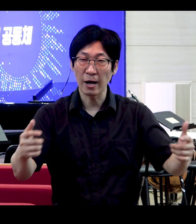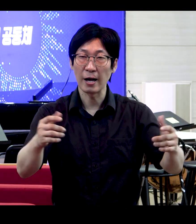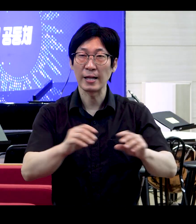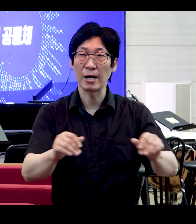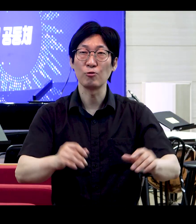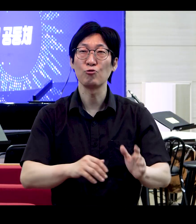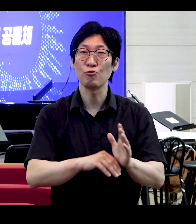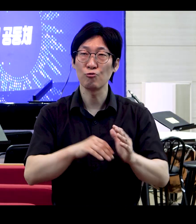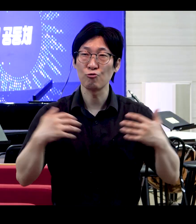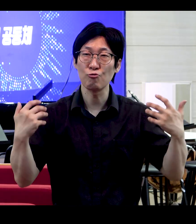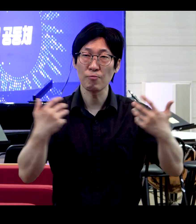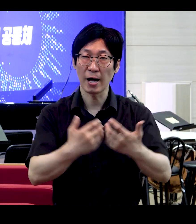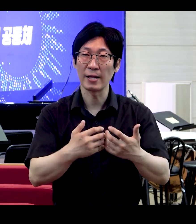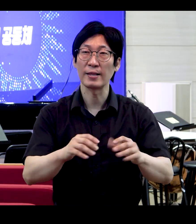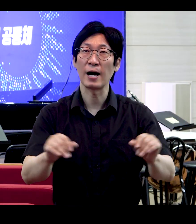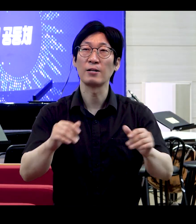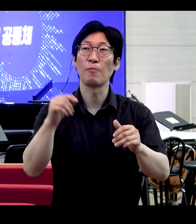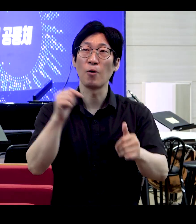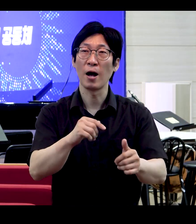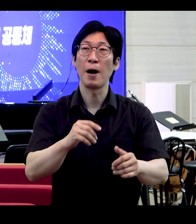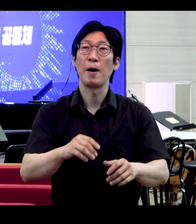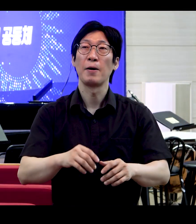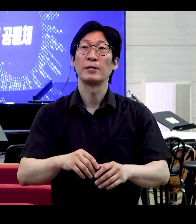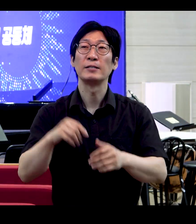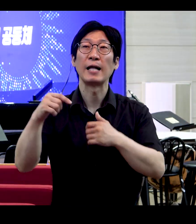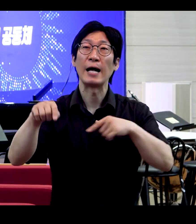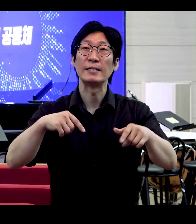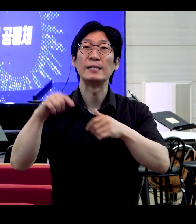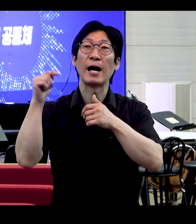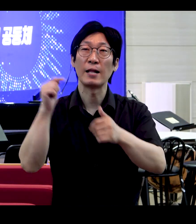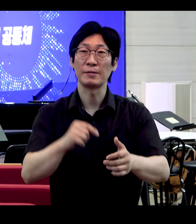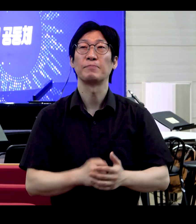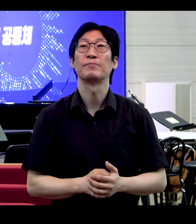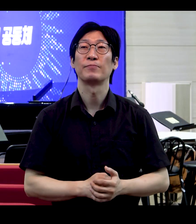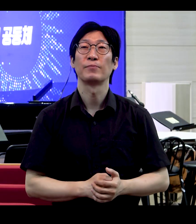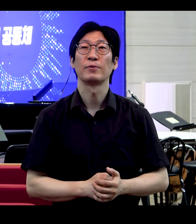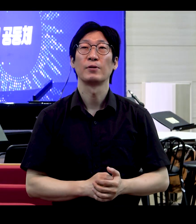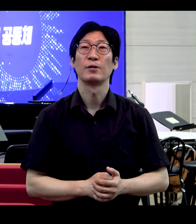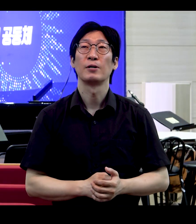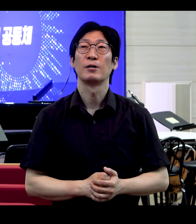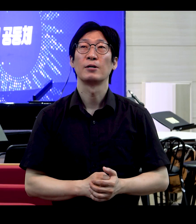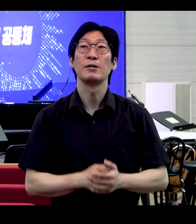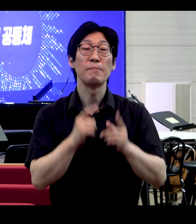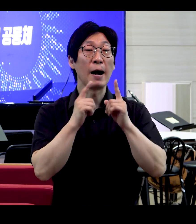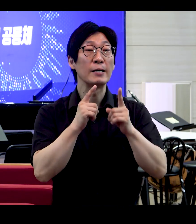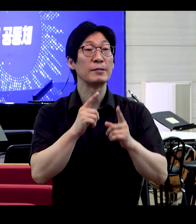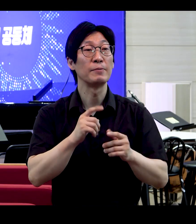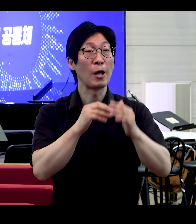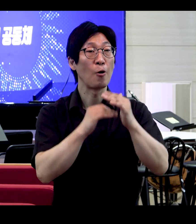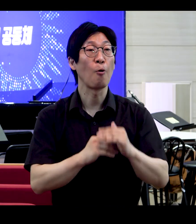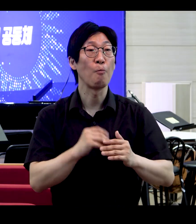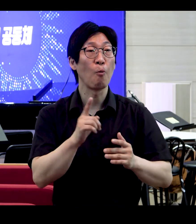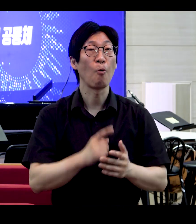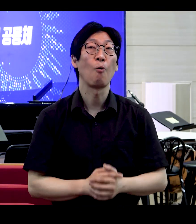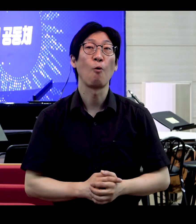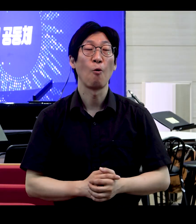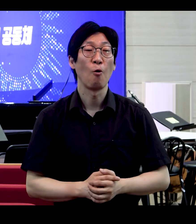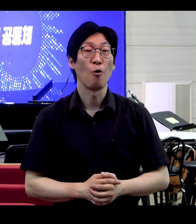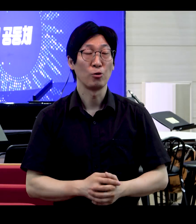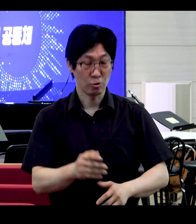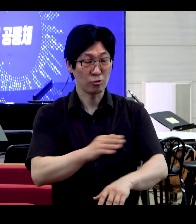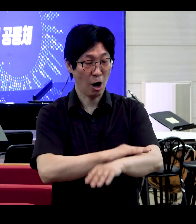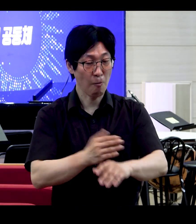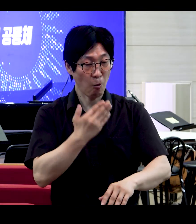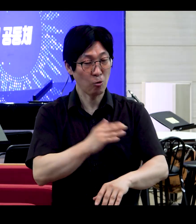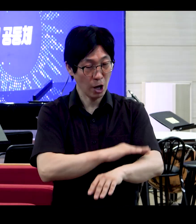바다의 물고기와 하늘의 새와 땅에 움직이는 모든 생물을 다스리라는 그 말씀이에요. 이 말씀은 단지 그냥 너